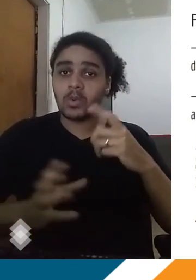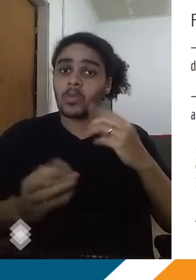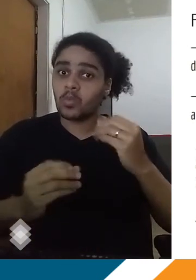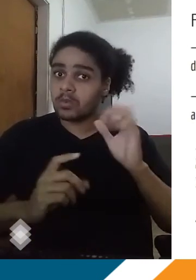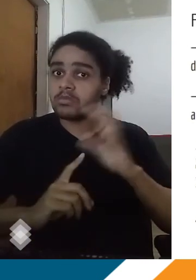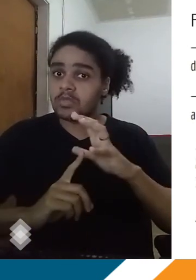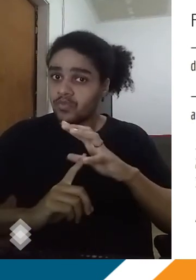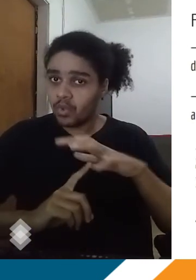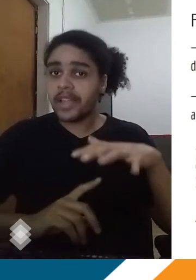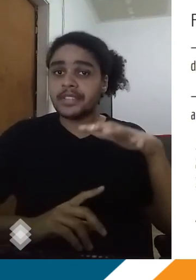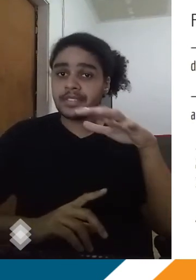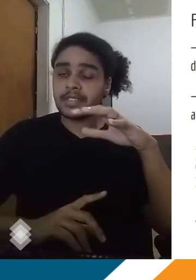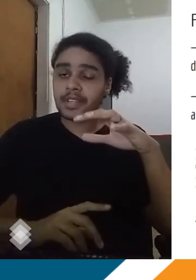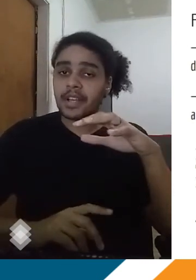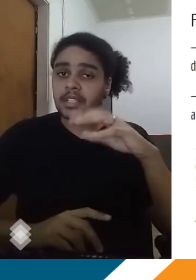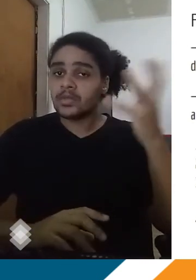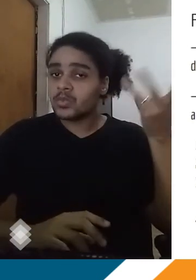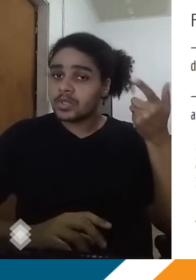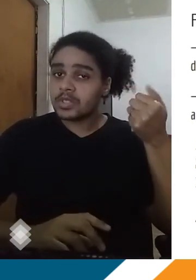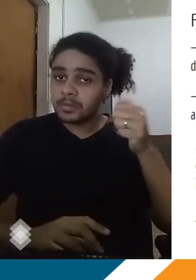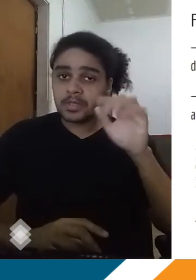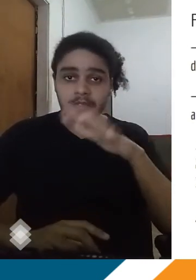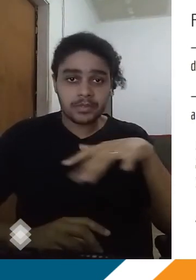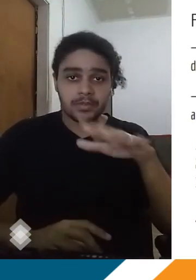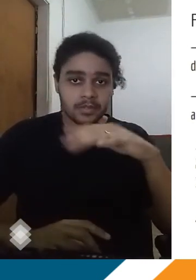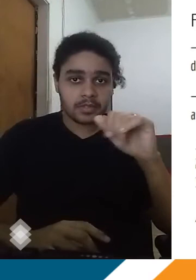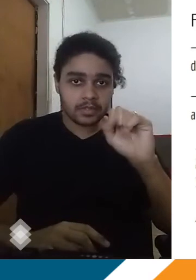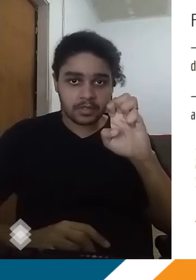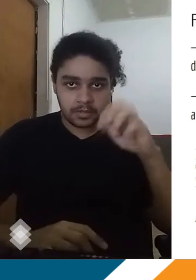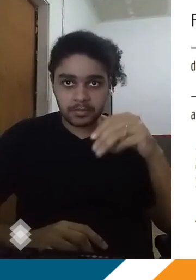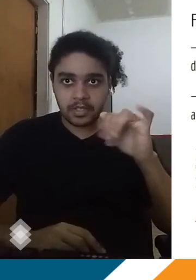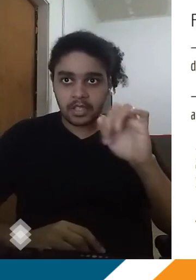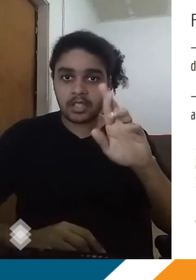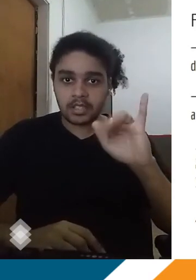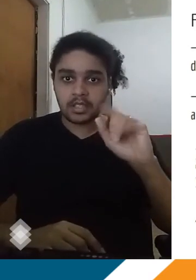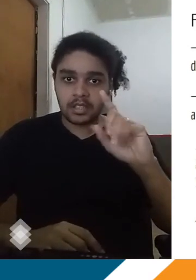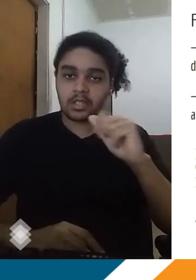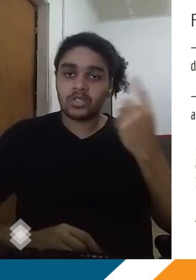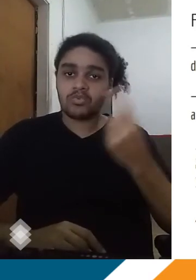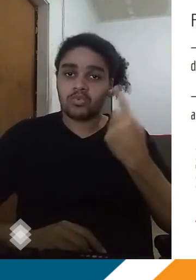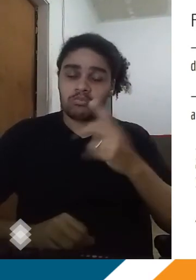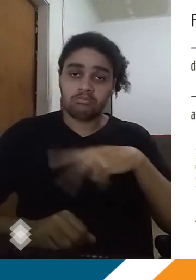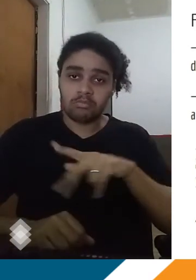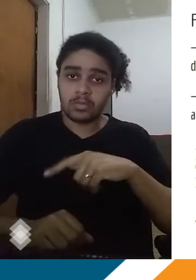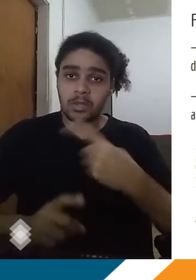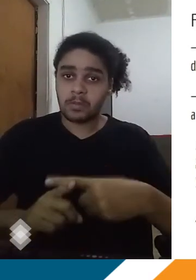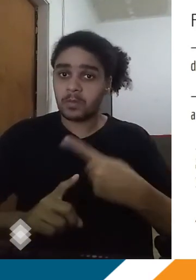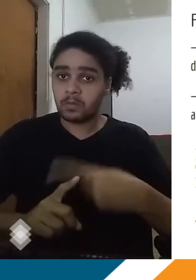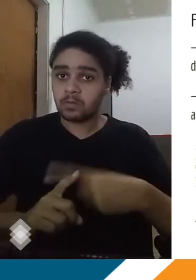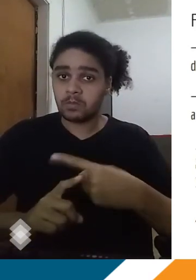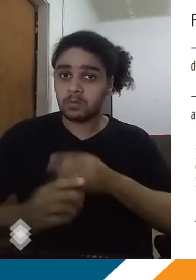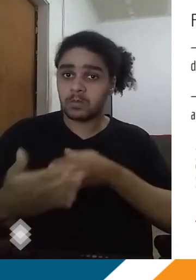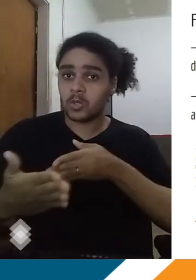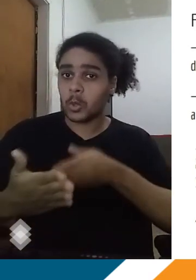que atualmente exerce grande influência no clima da região semiárida, do bioma de Caatinga do